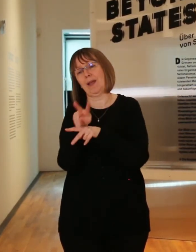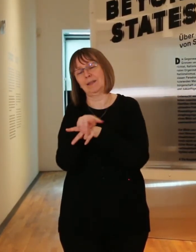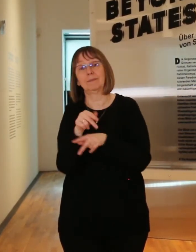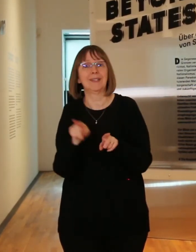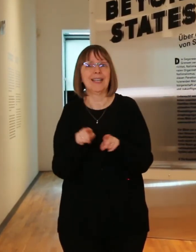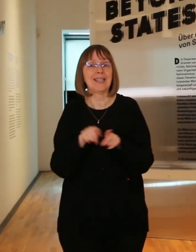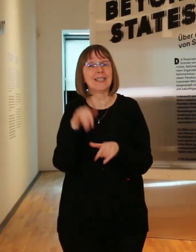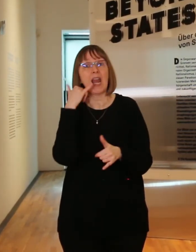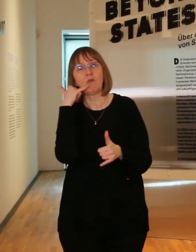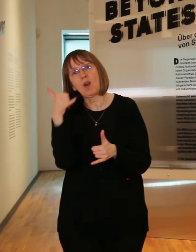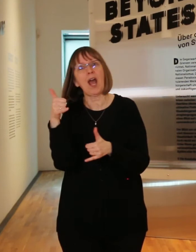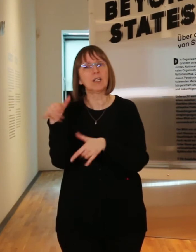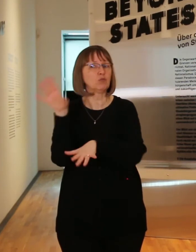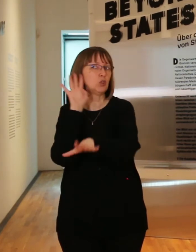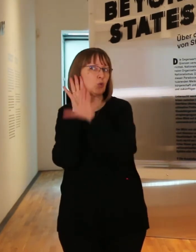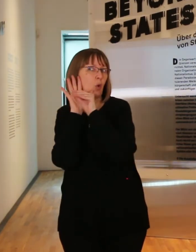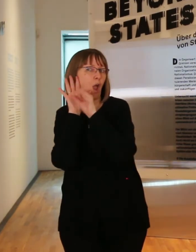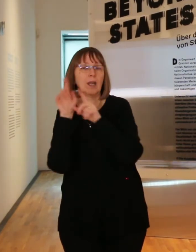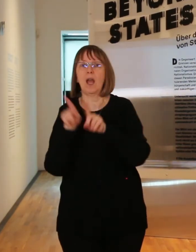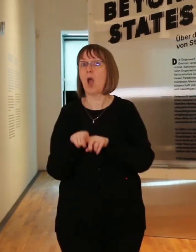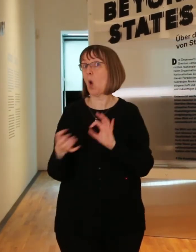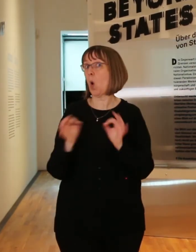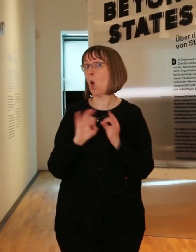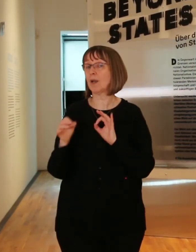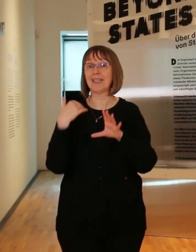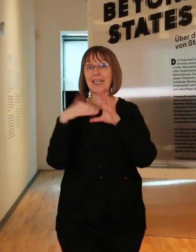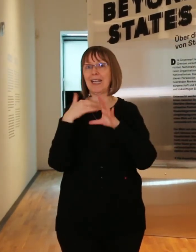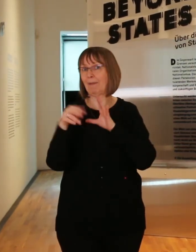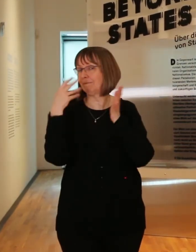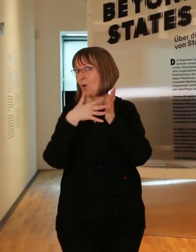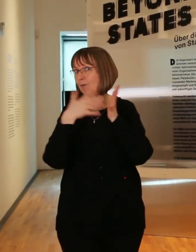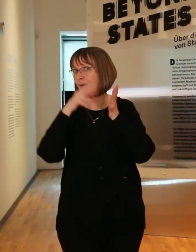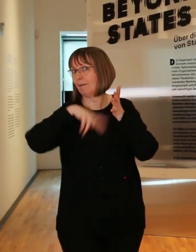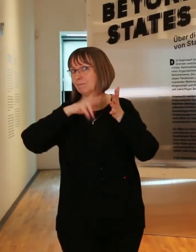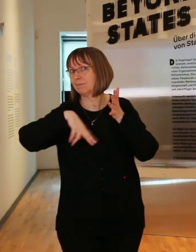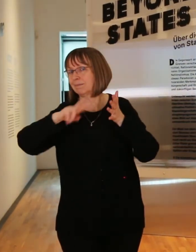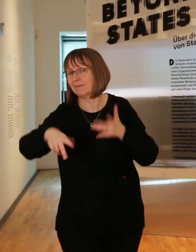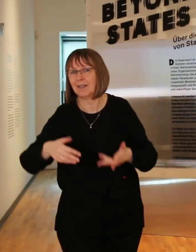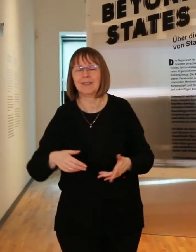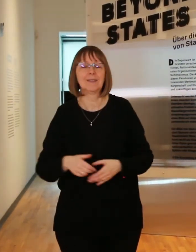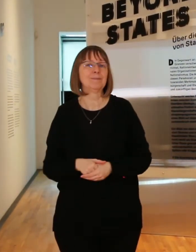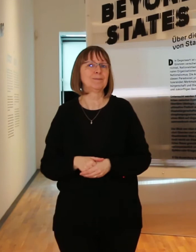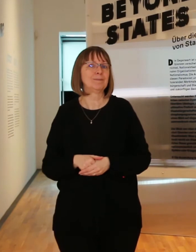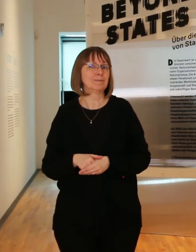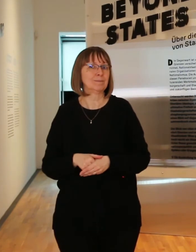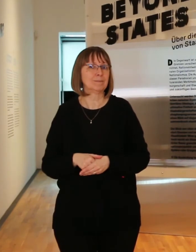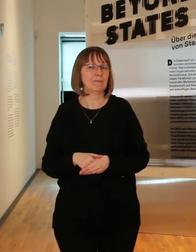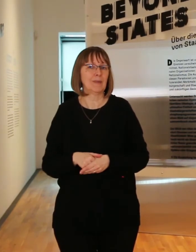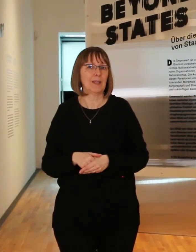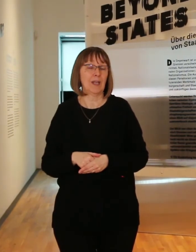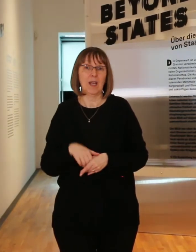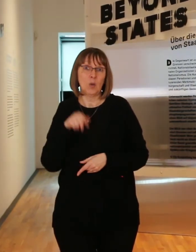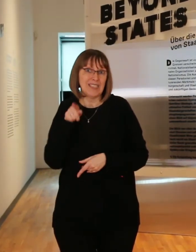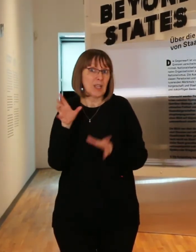unsere Telefonate ab und überwachen unsere E-Mails, lesen unsere E-Mails mit. Und